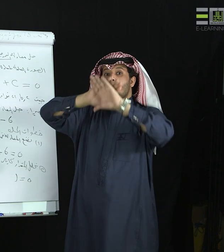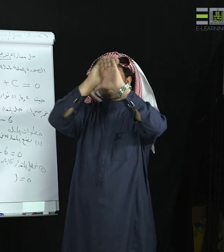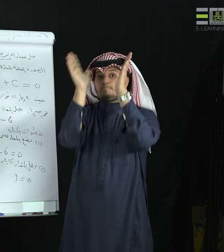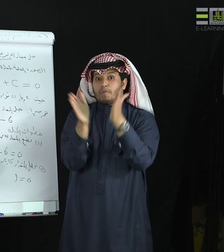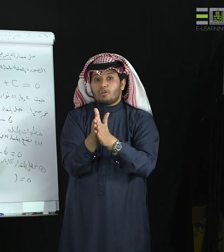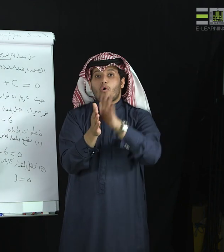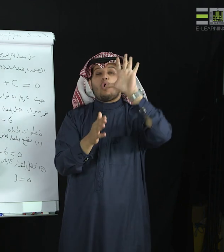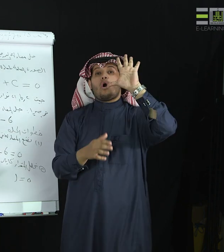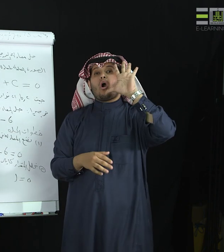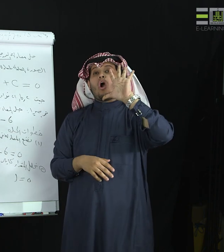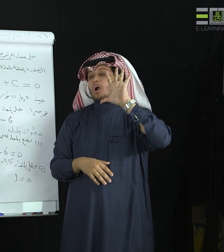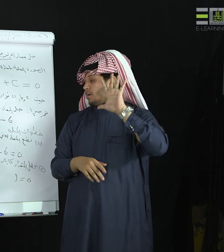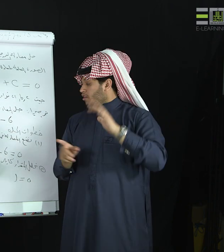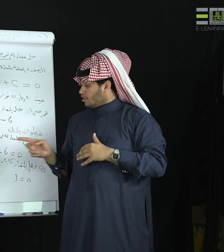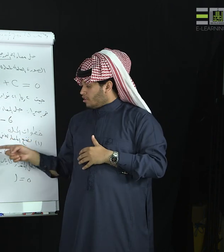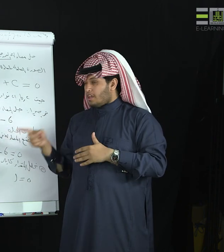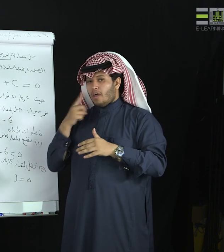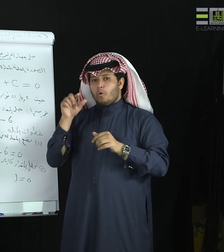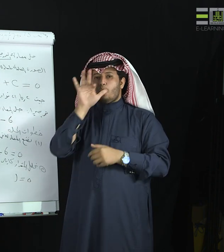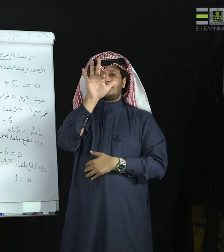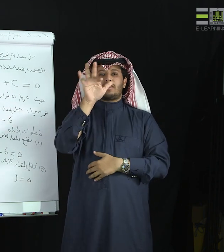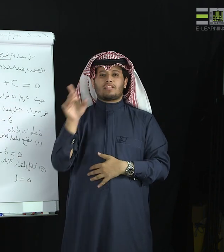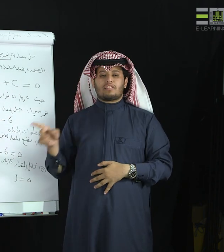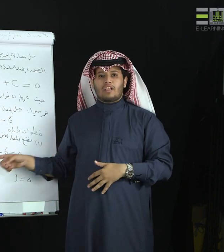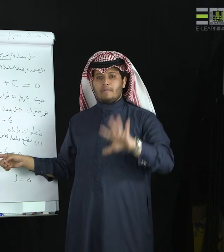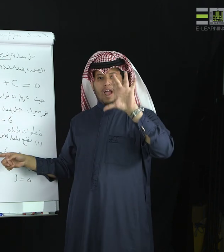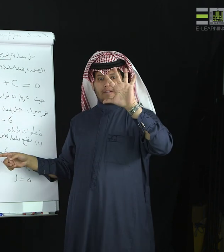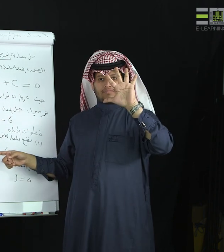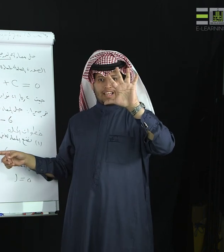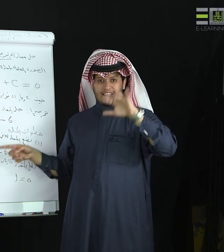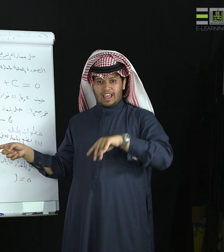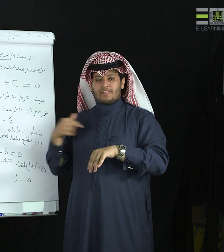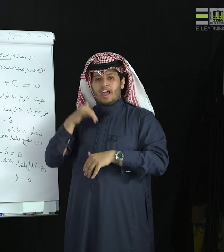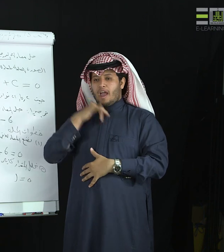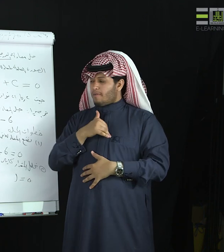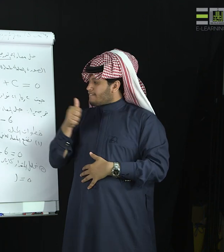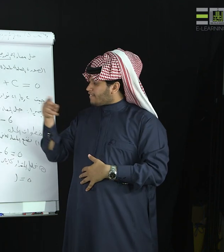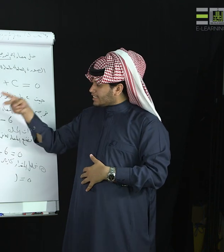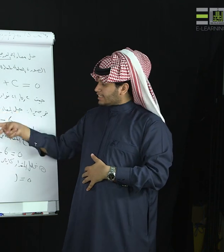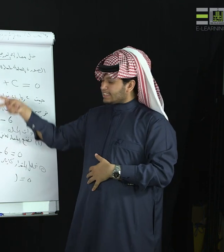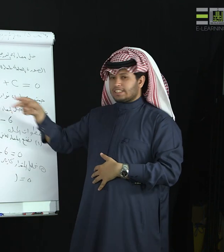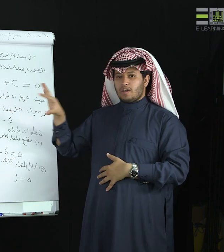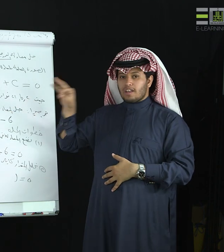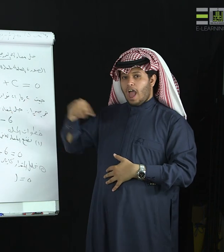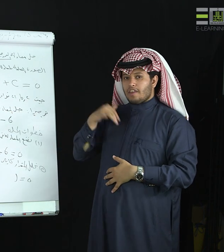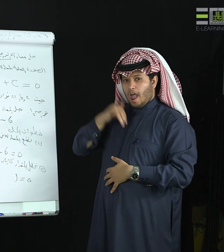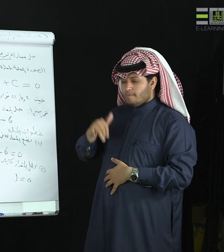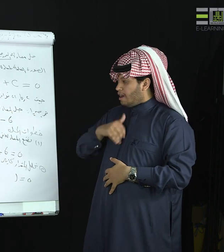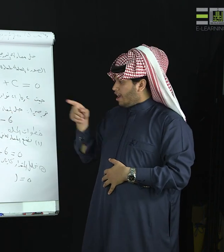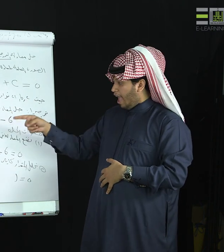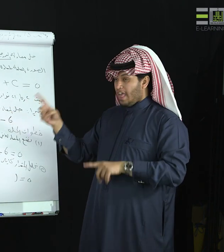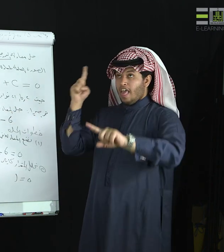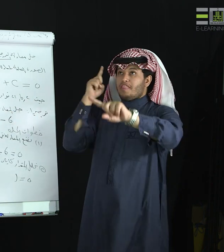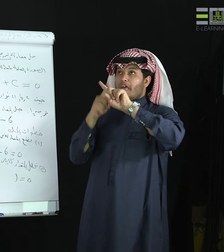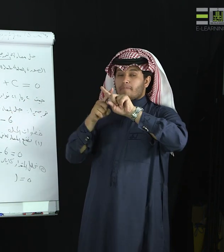إيه؟ معامل الحد الأوسط ده اللي هو هنا 5 معانا. فين العددين اللي حاصل جمعهم 6، حاصل